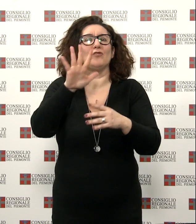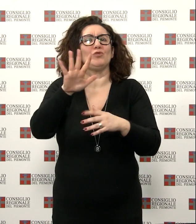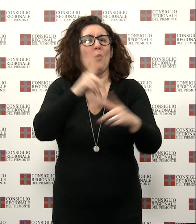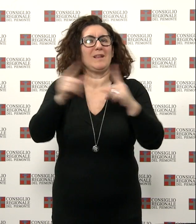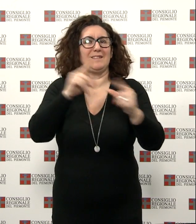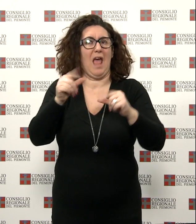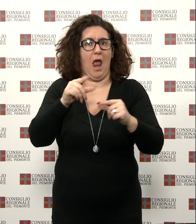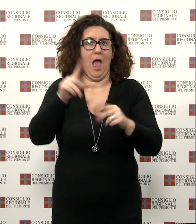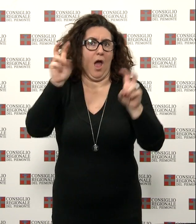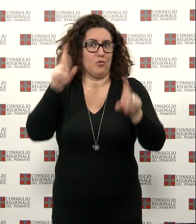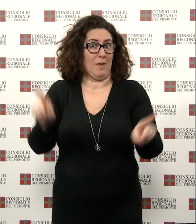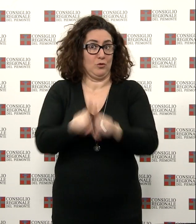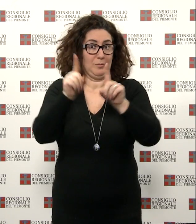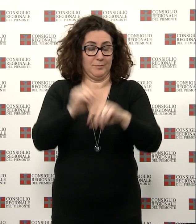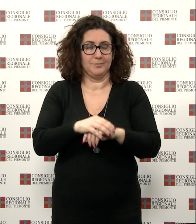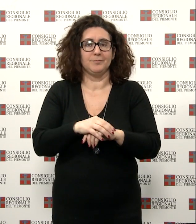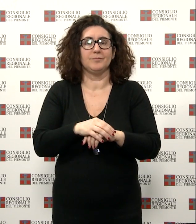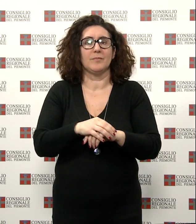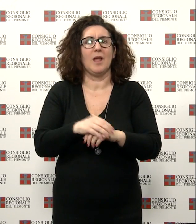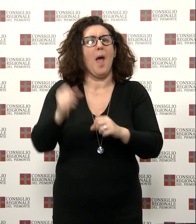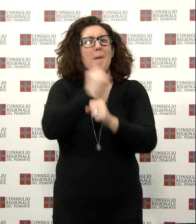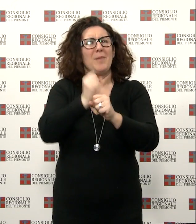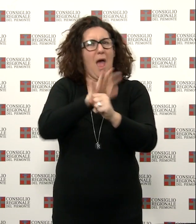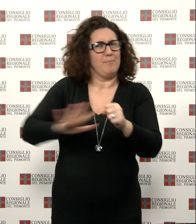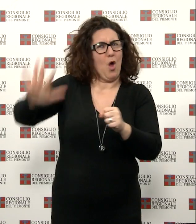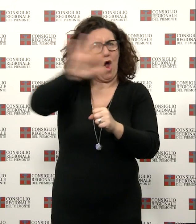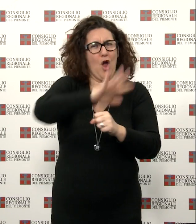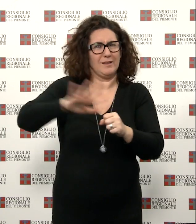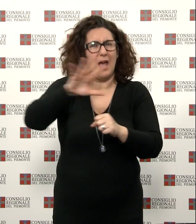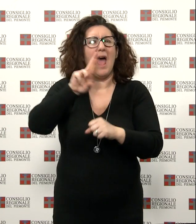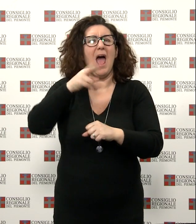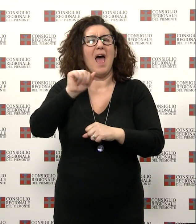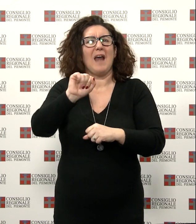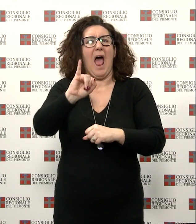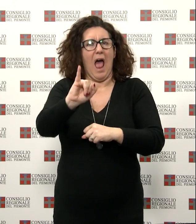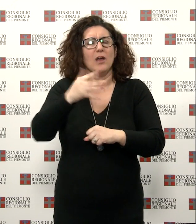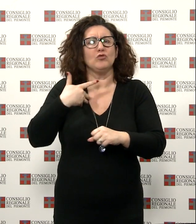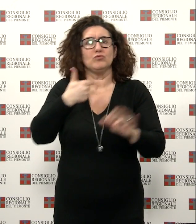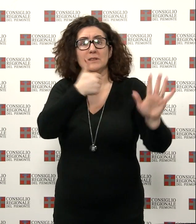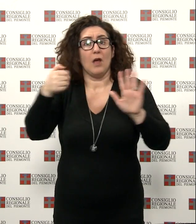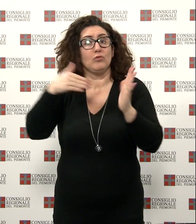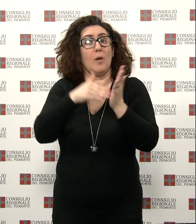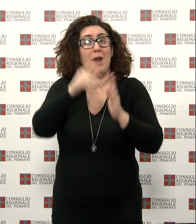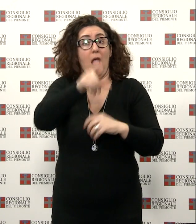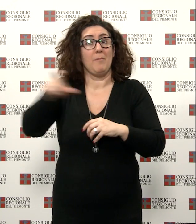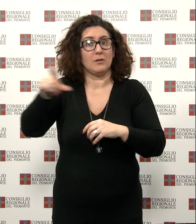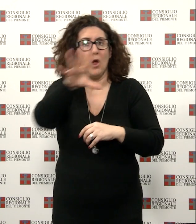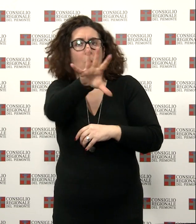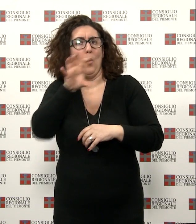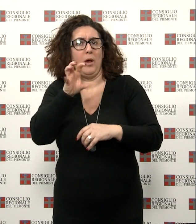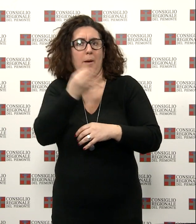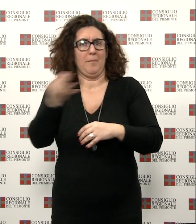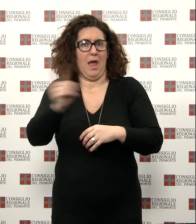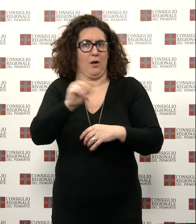Sono almeno 600.000 i piemontesi che non ricevono correttamente il segnale della TV di Stato. Le difficoltà maggiori nel novarese,